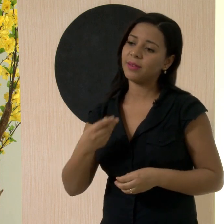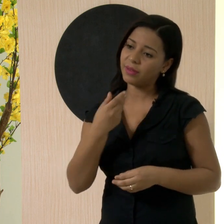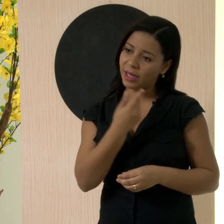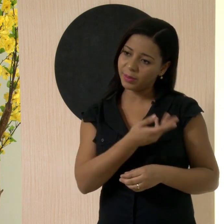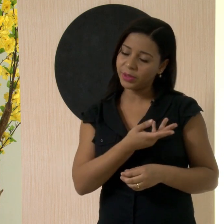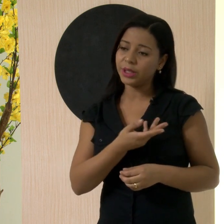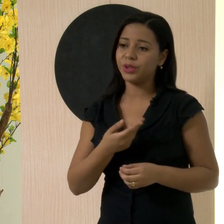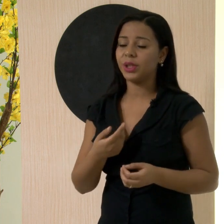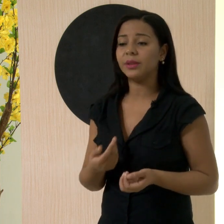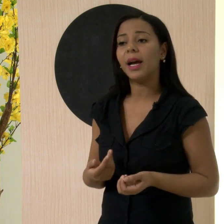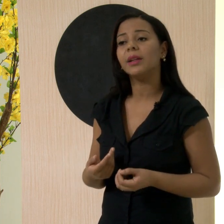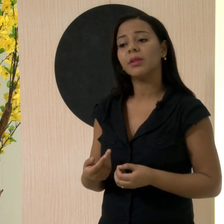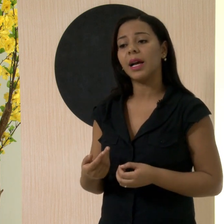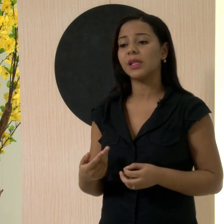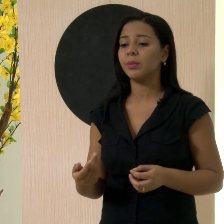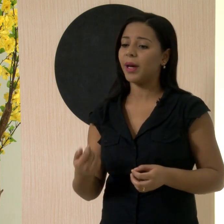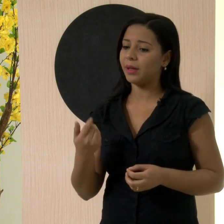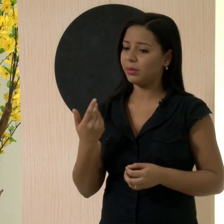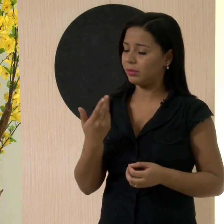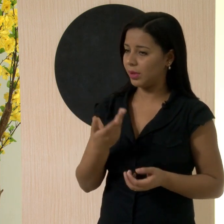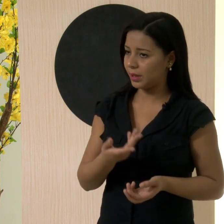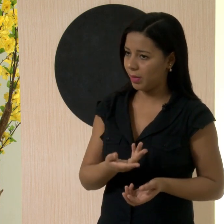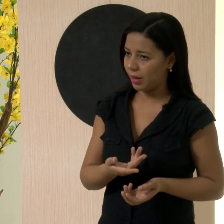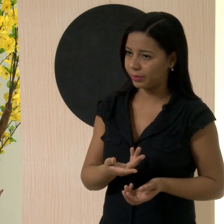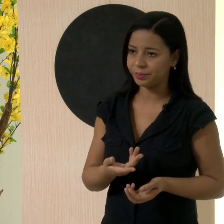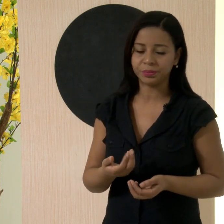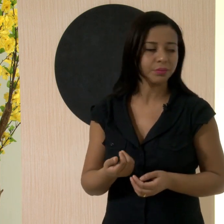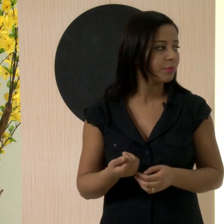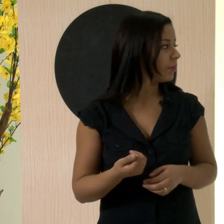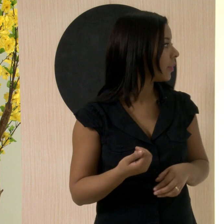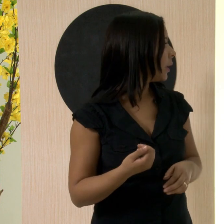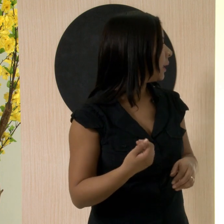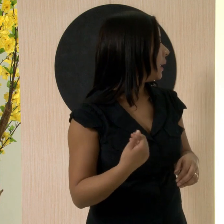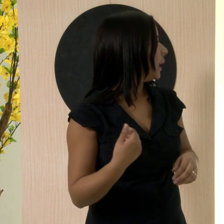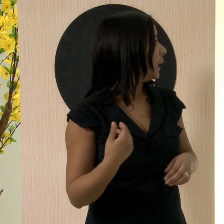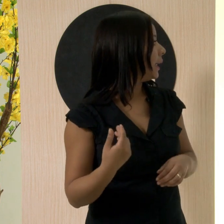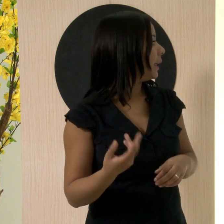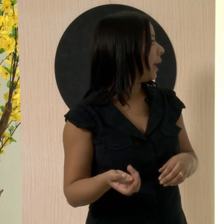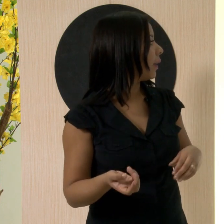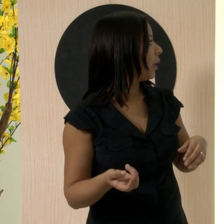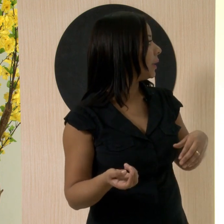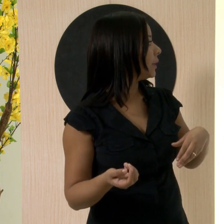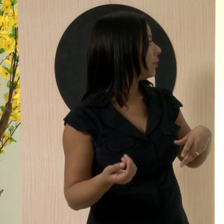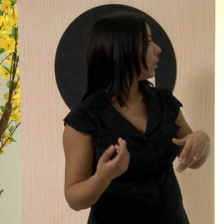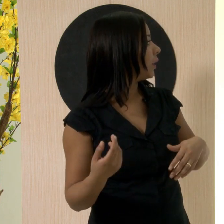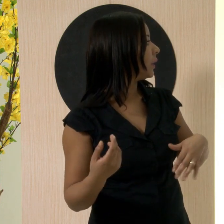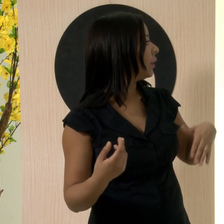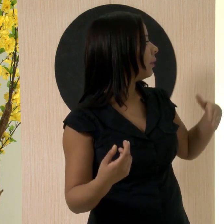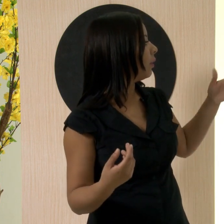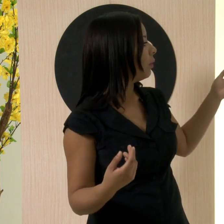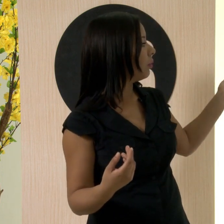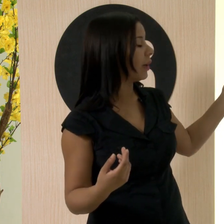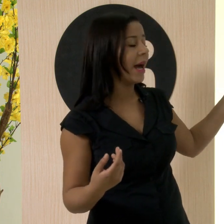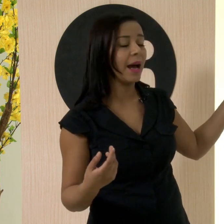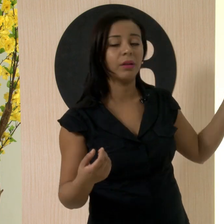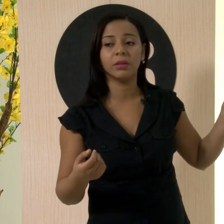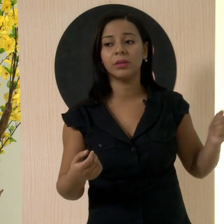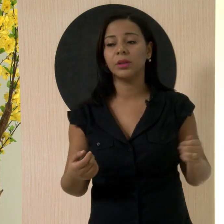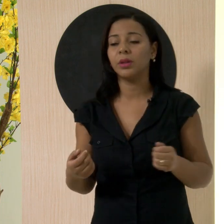classificador para esse verbo de andar, no caso, para um animal. Agora, se for um carro.